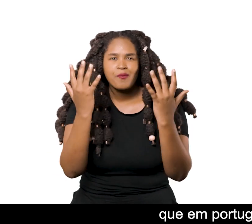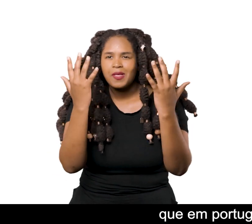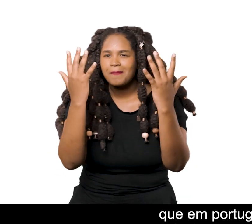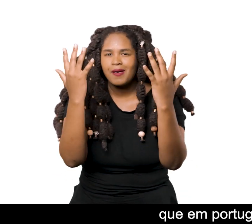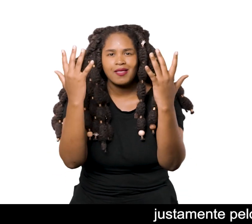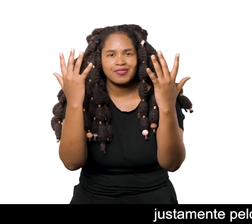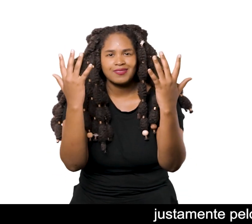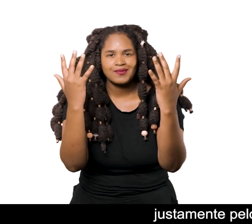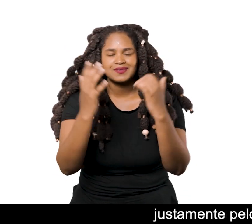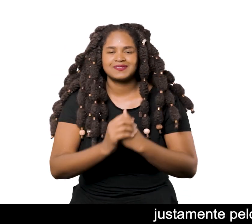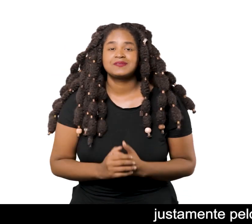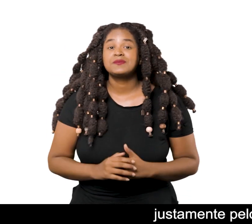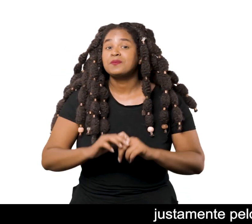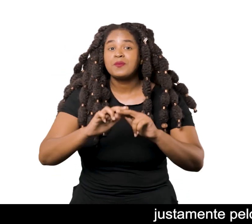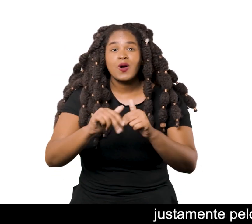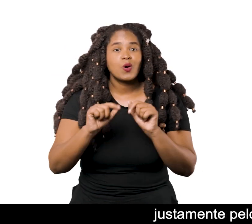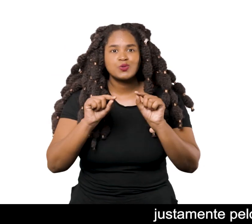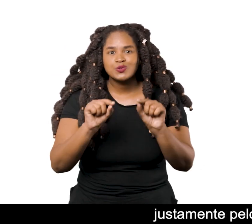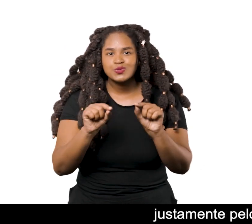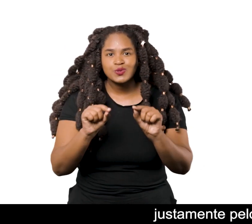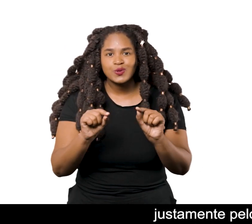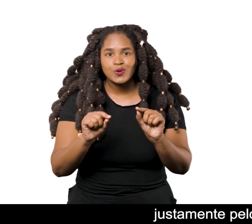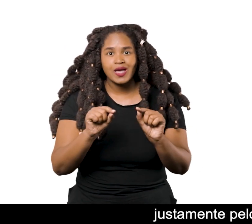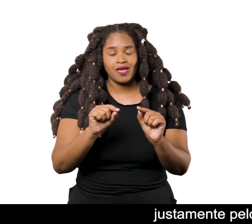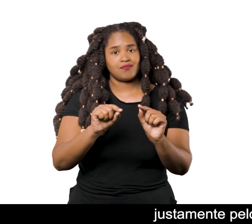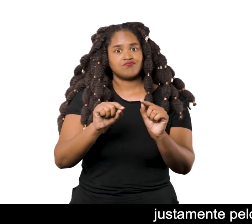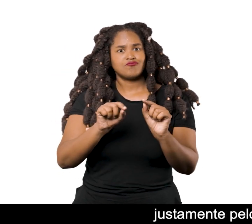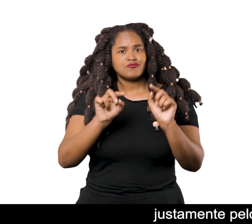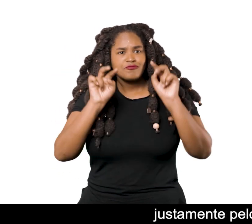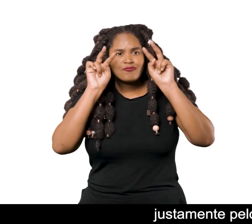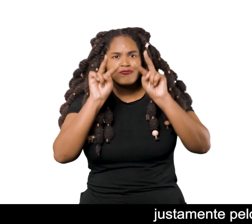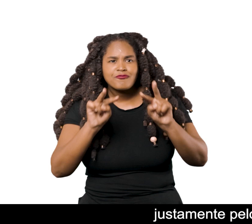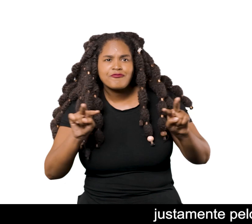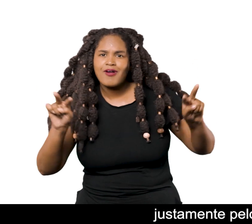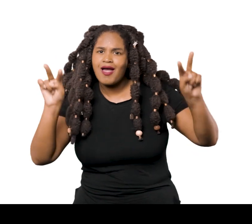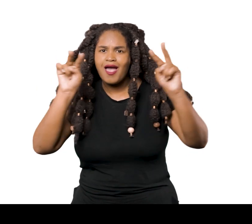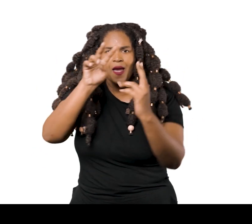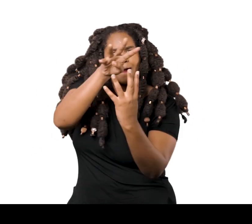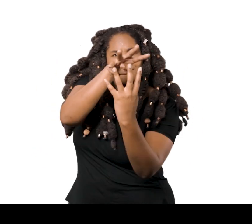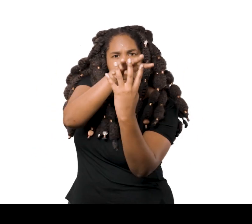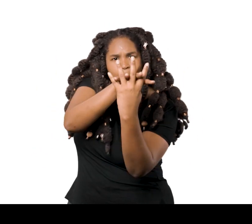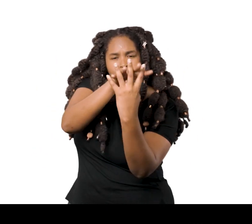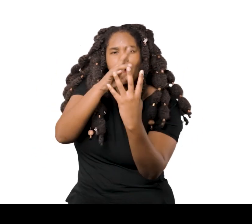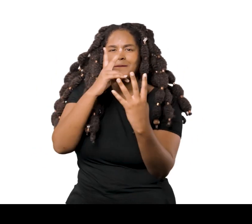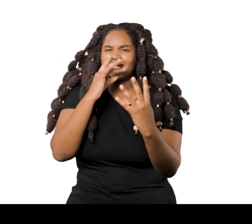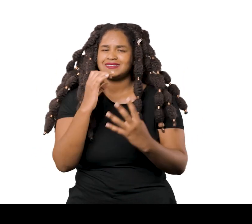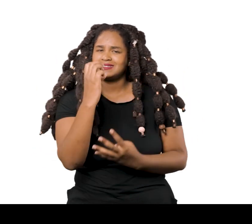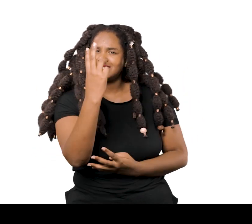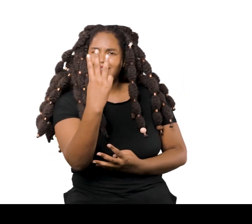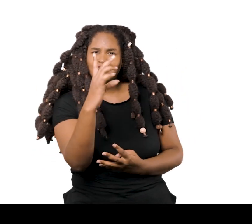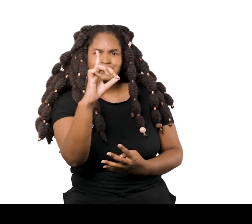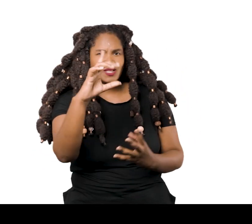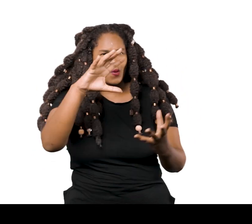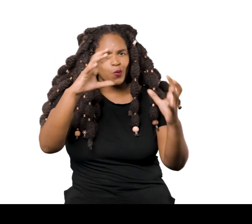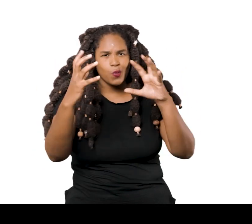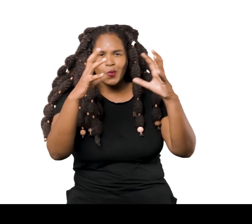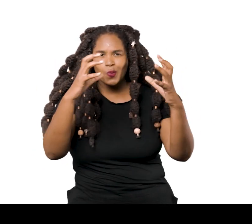deslumbramento ocular, justamente pelo efeito visual de tridimensionalidade e múltiplas sobreposições.